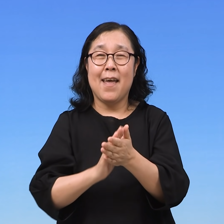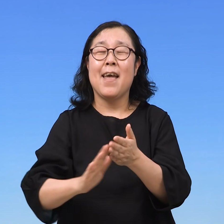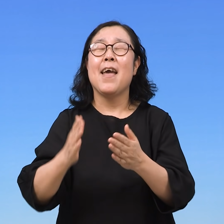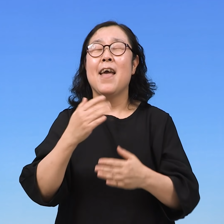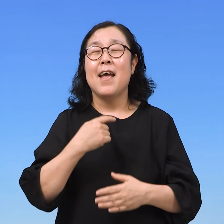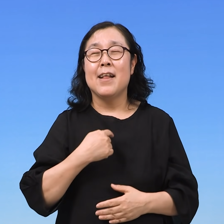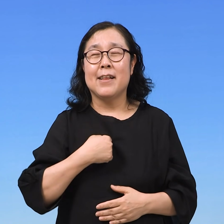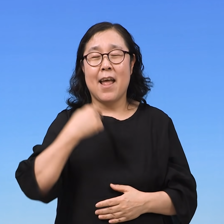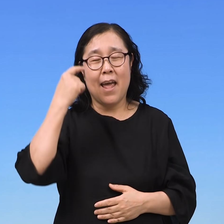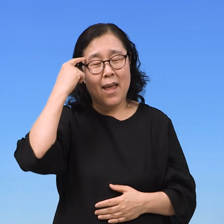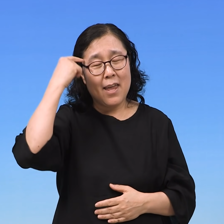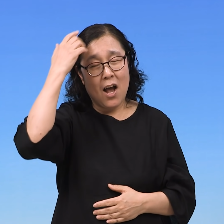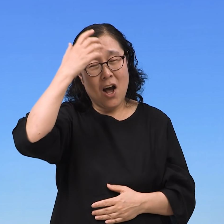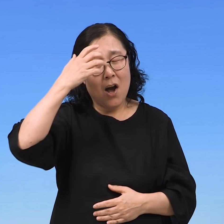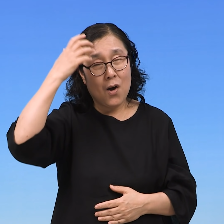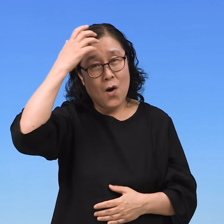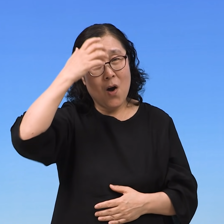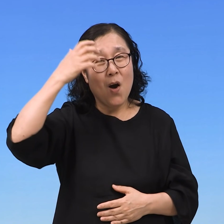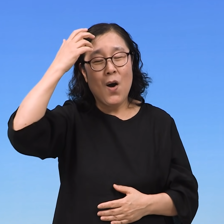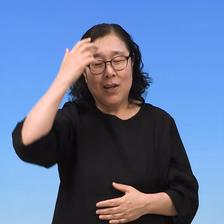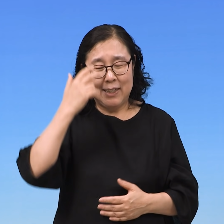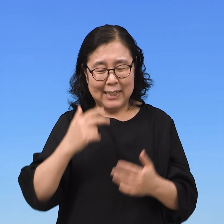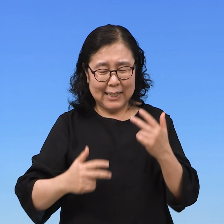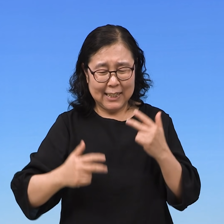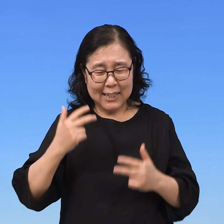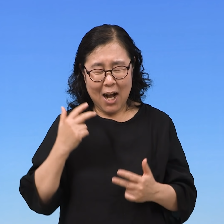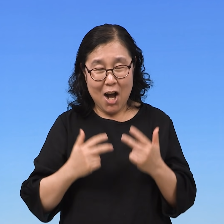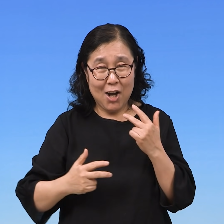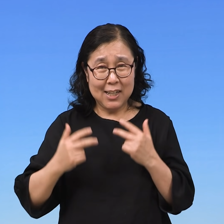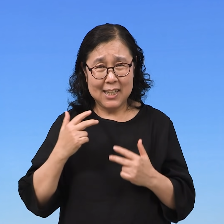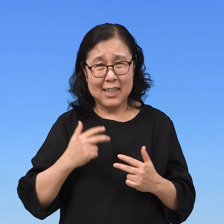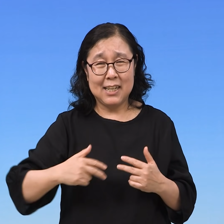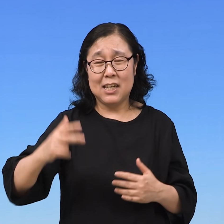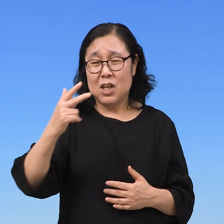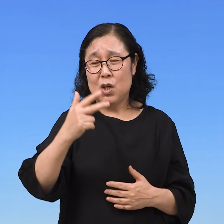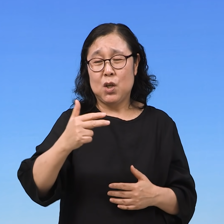내 영혼 즐거이 주 따르렵니다.